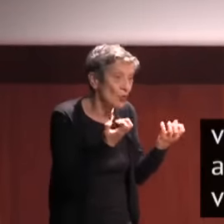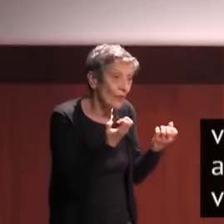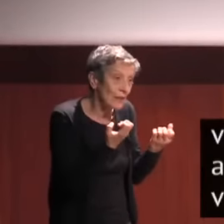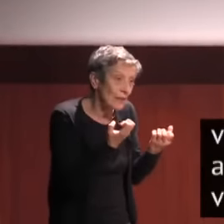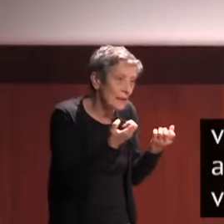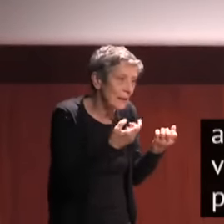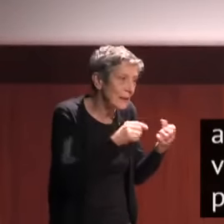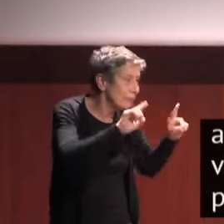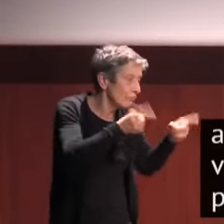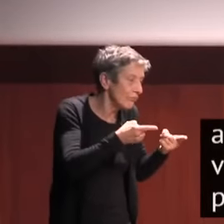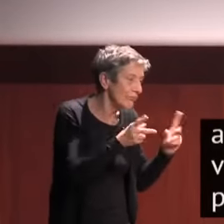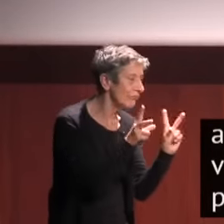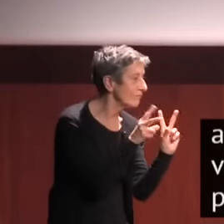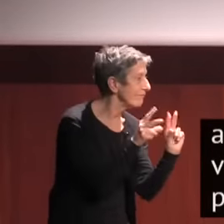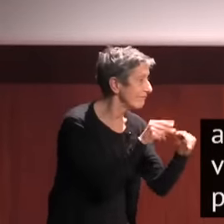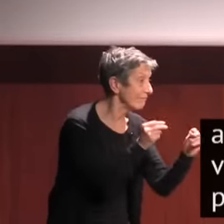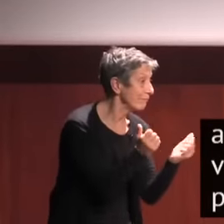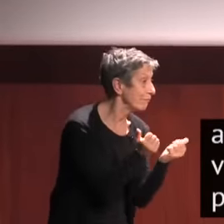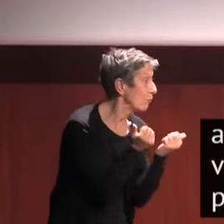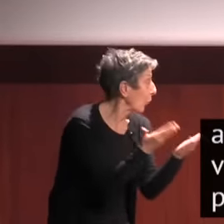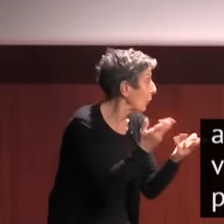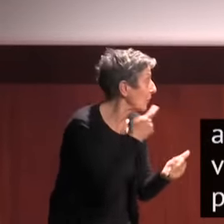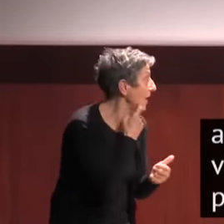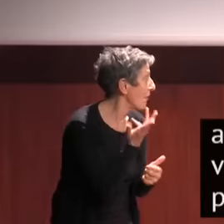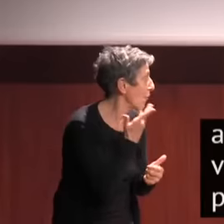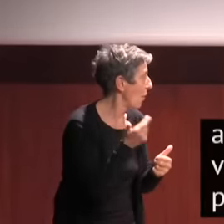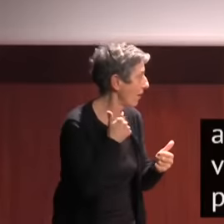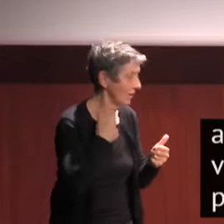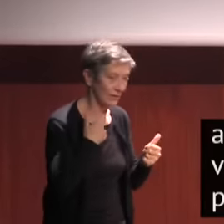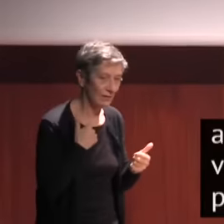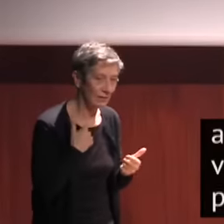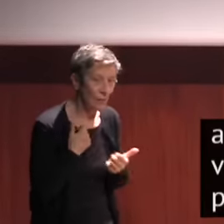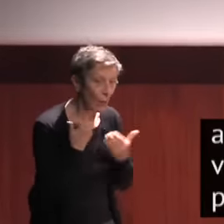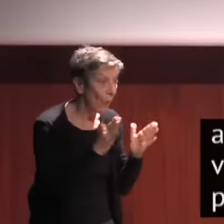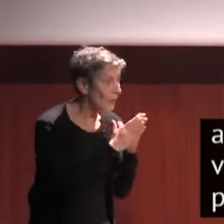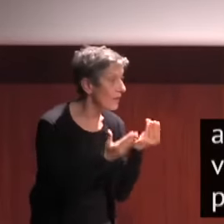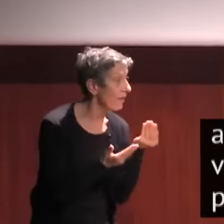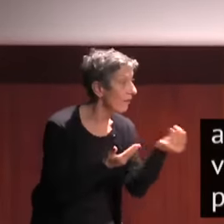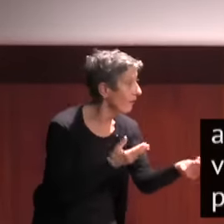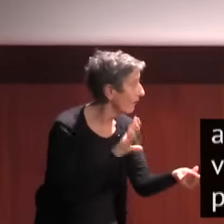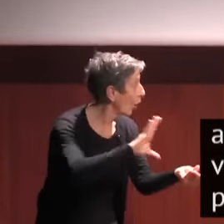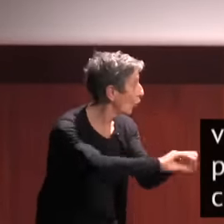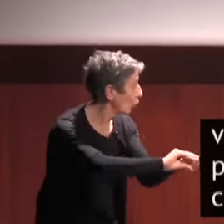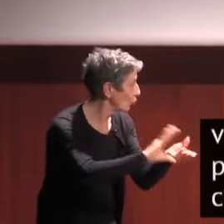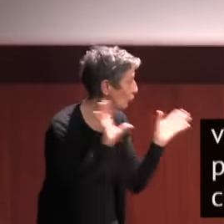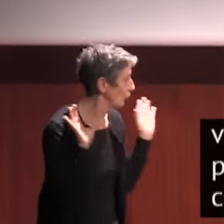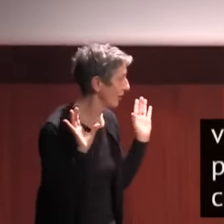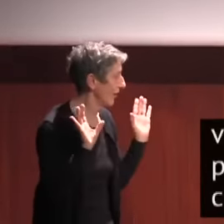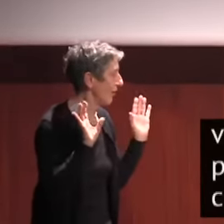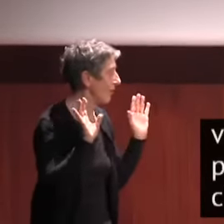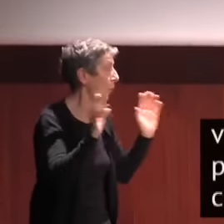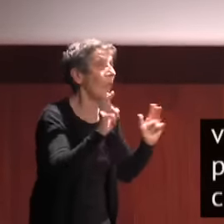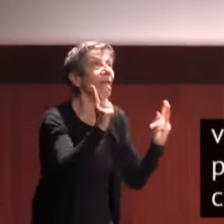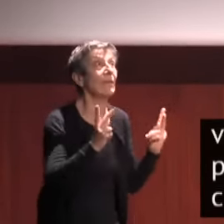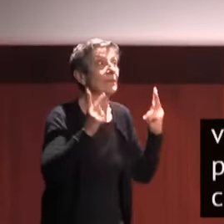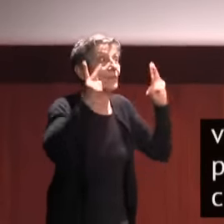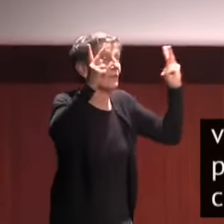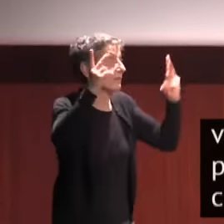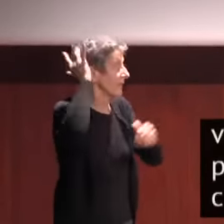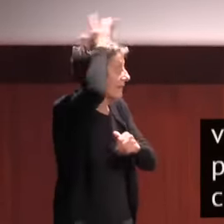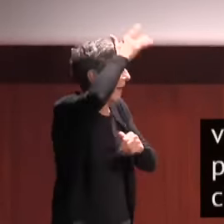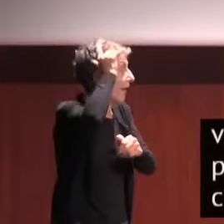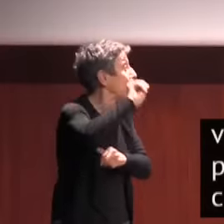c'est de leur faire toucher les livres. Alors, sans désacraliser le livre, je désacralise peut-être plutôt le livre ancien, qui est généralement